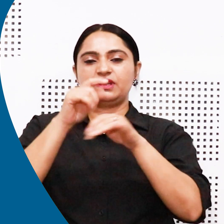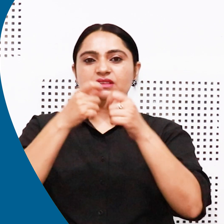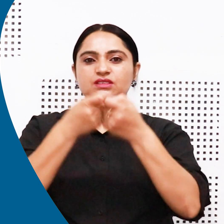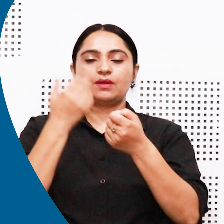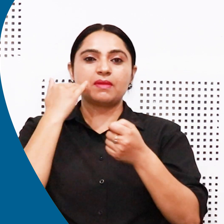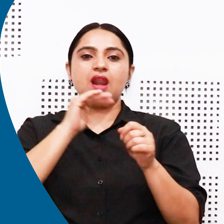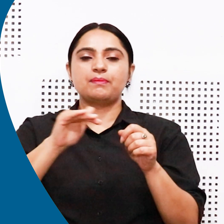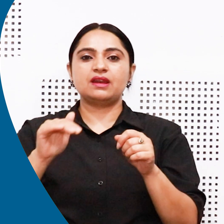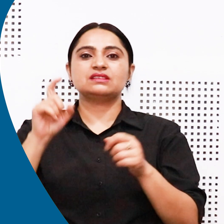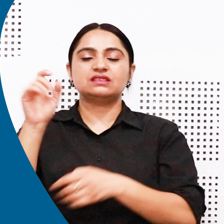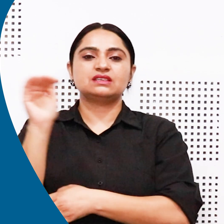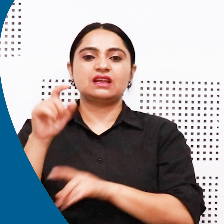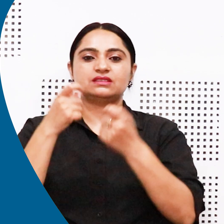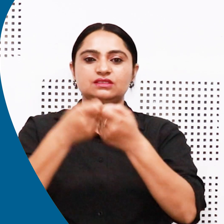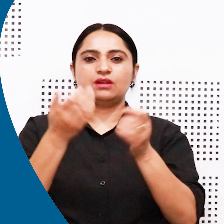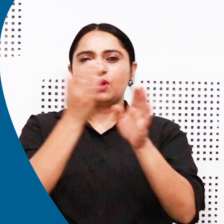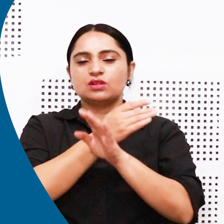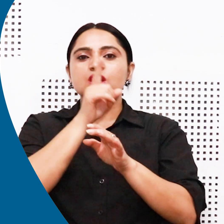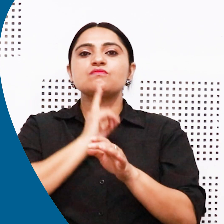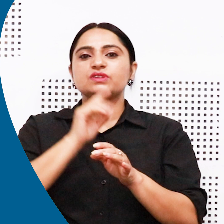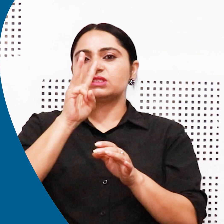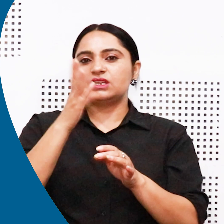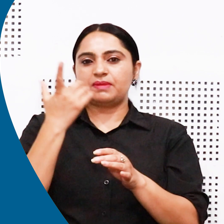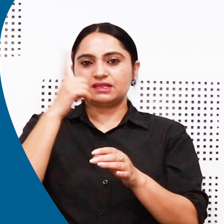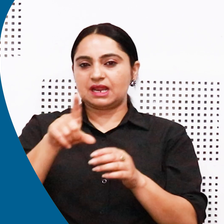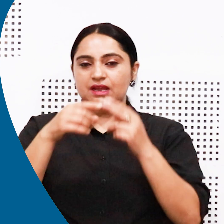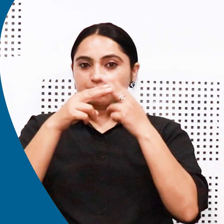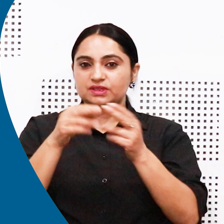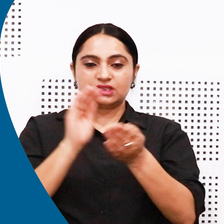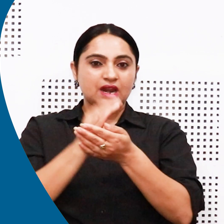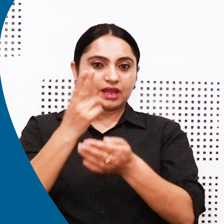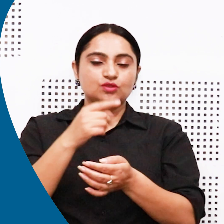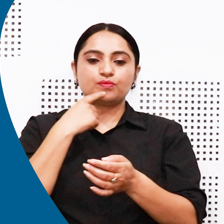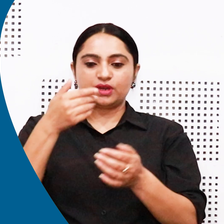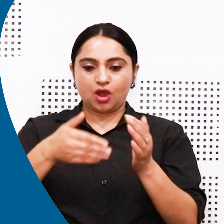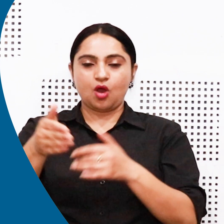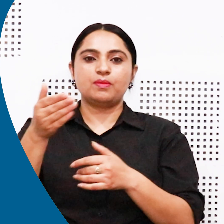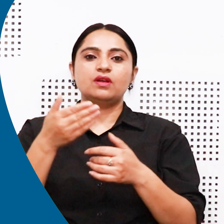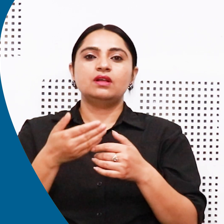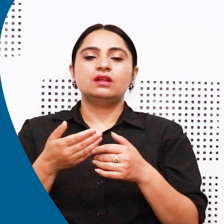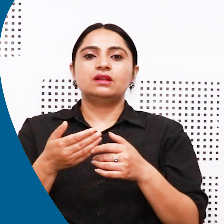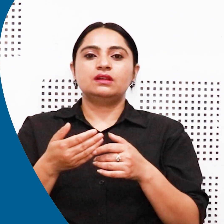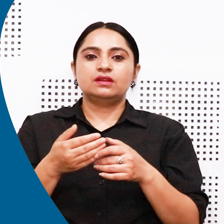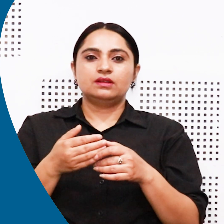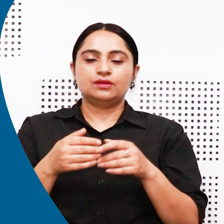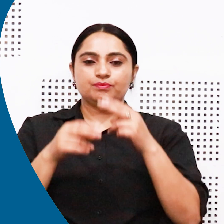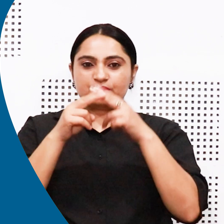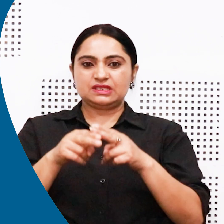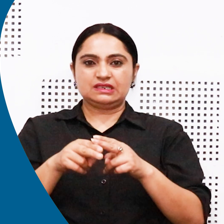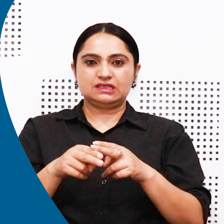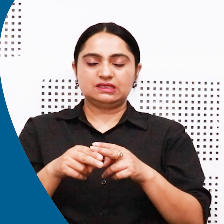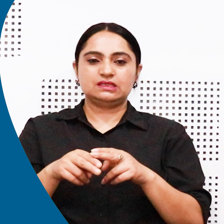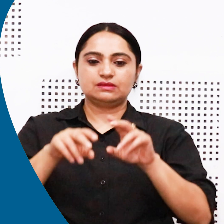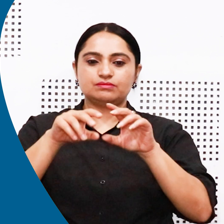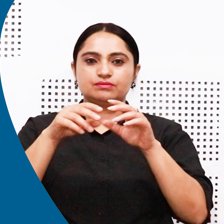बालबालिका तथा ज्येष्ठ नागरिक क्षेत्रमा गत वर्ष हाम्रो 35 लाख रुपियाँ चाहिँ बजेट विनियोजन भएको थियो भने अहिले हाम्रो अब वार्षिक बजेट पास भयो भने ब्रेकडाउन हुन बाँकी छ। त्यसकै